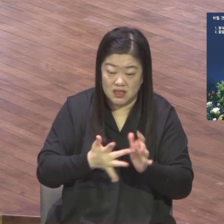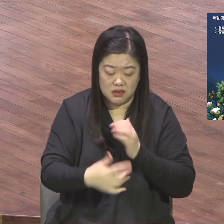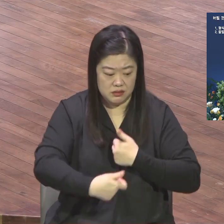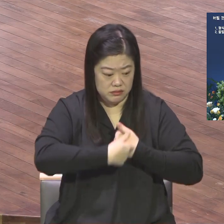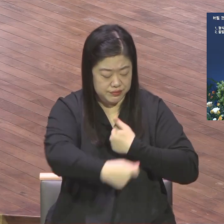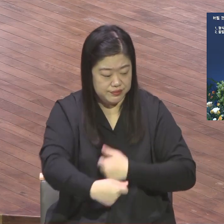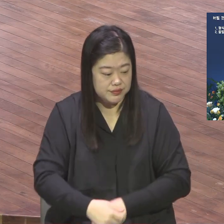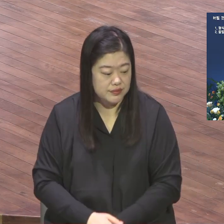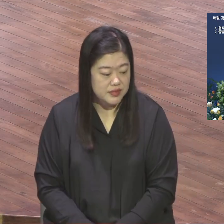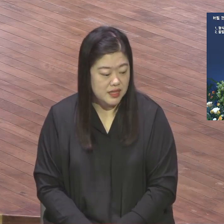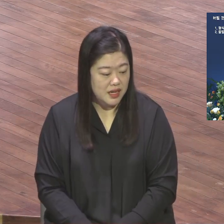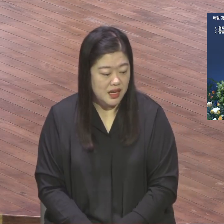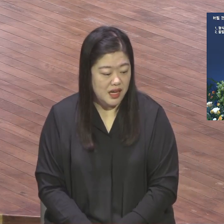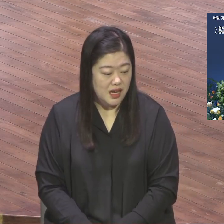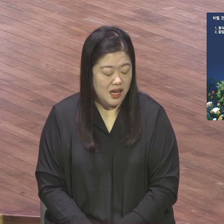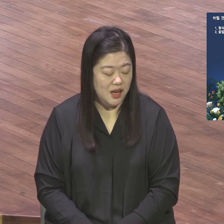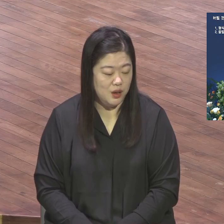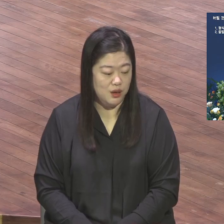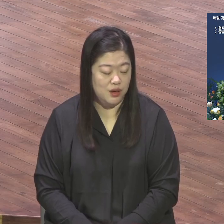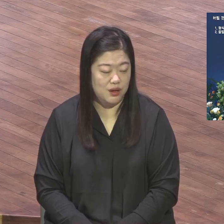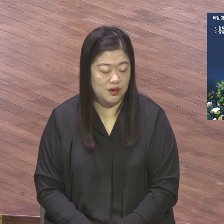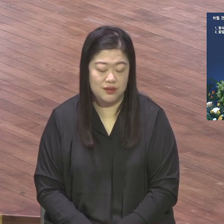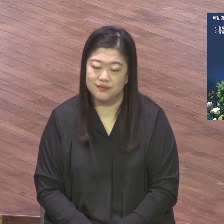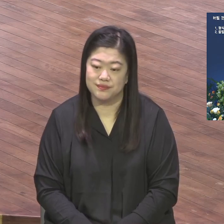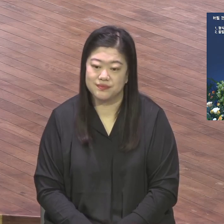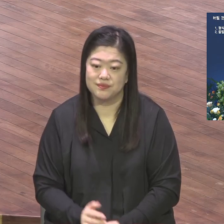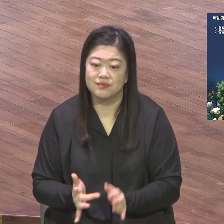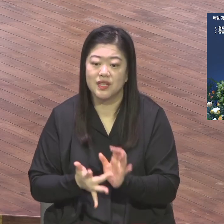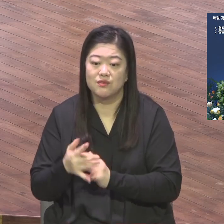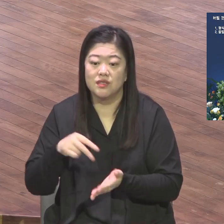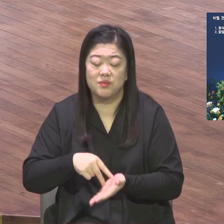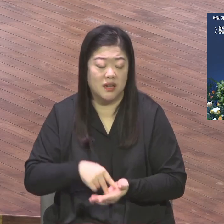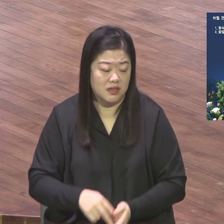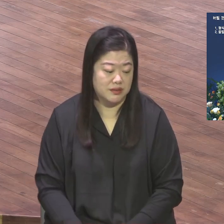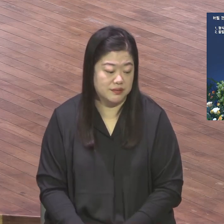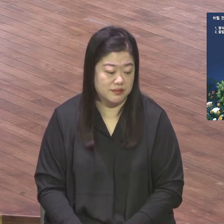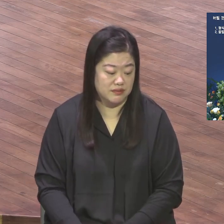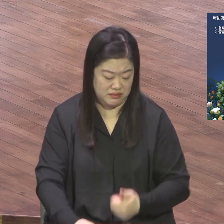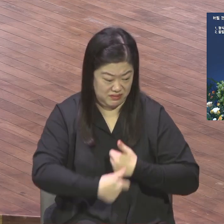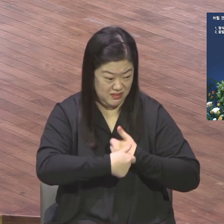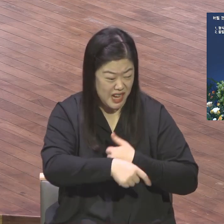의식 속에 살아온 바리새인들, 예수님 기가 막히지요.